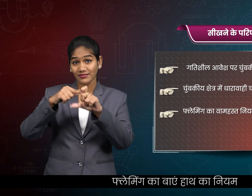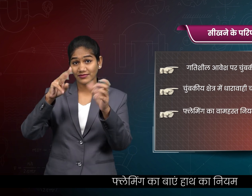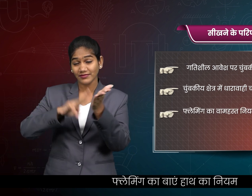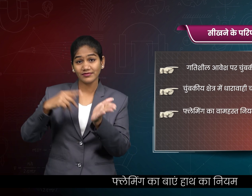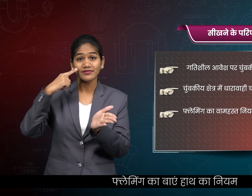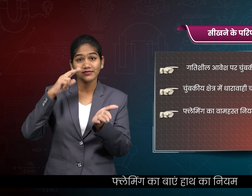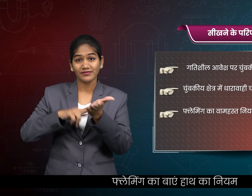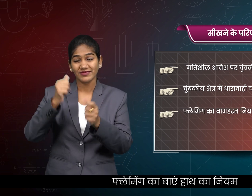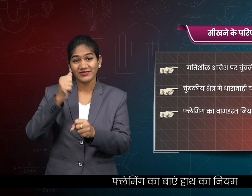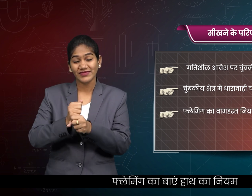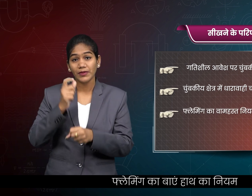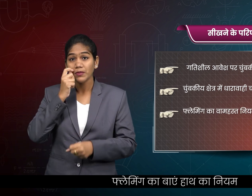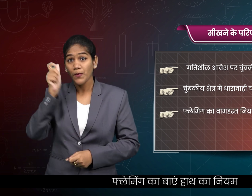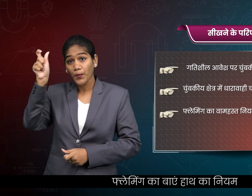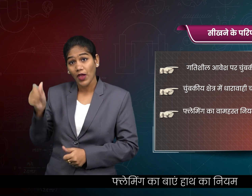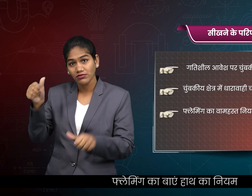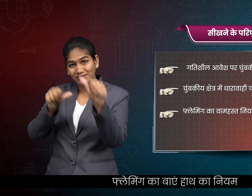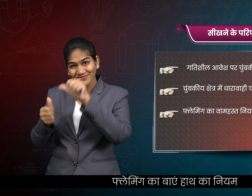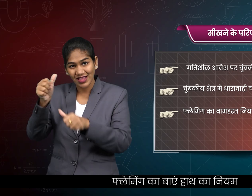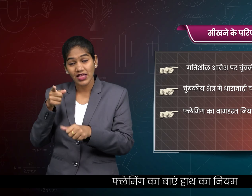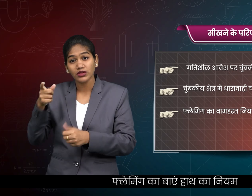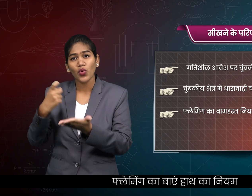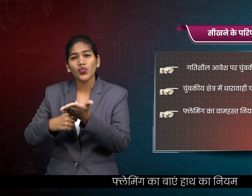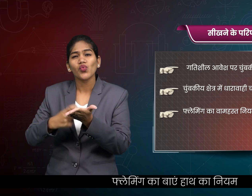फ्लेमिंग का बाएं हाथ का नियम,